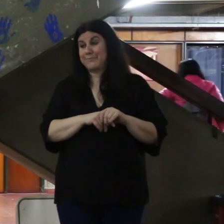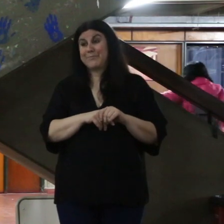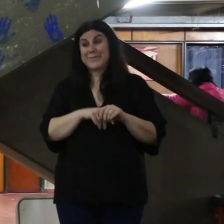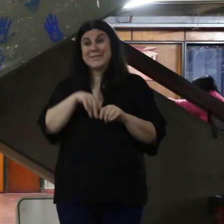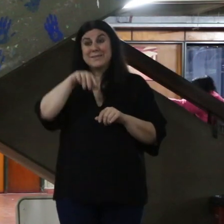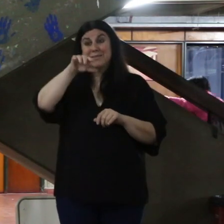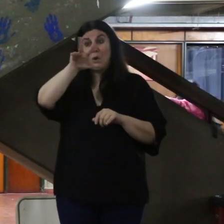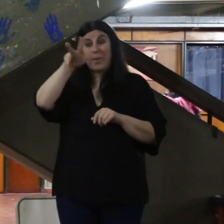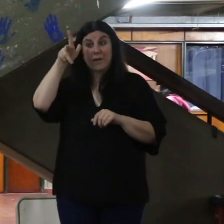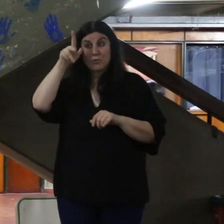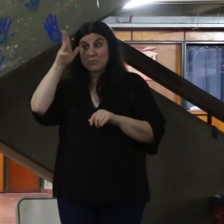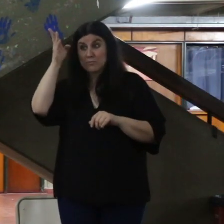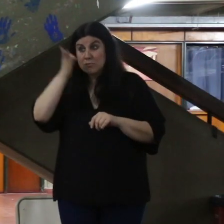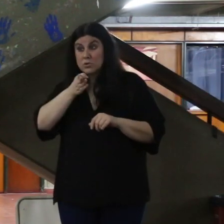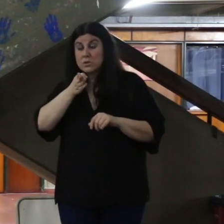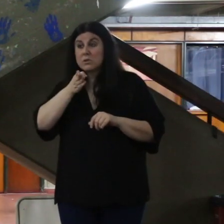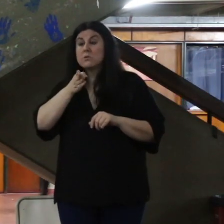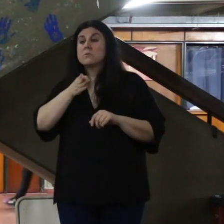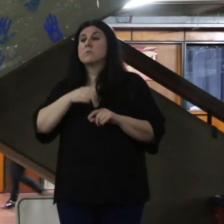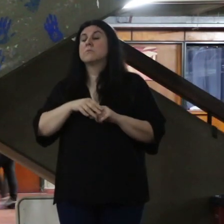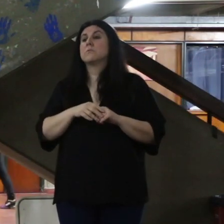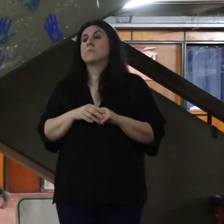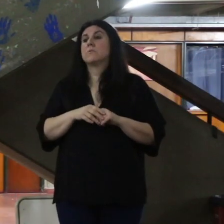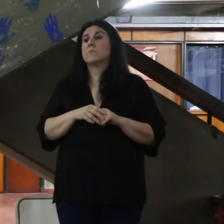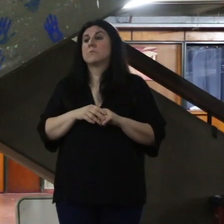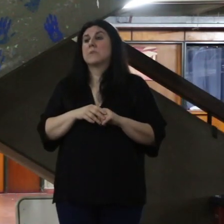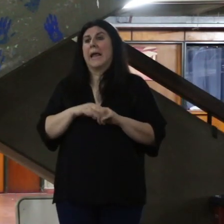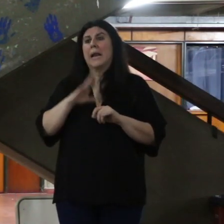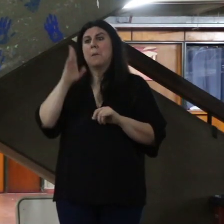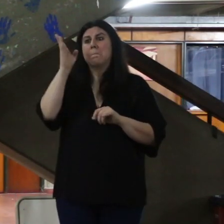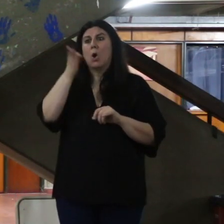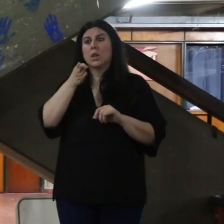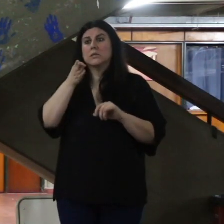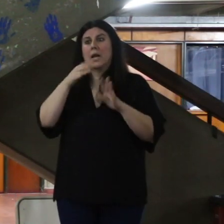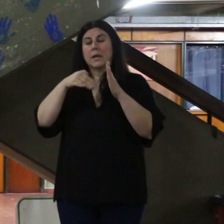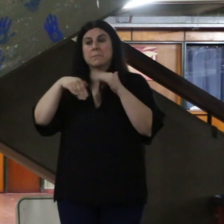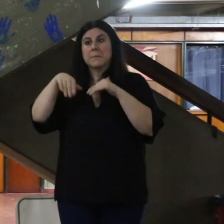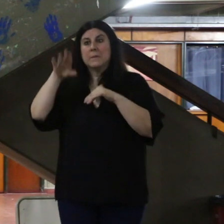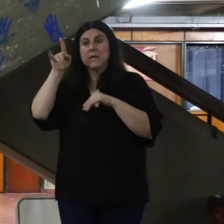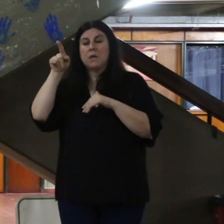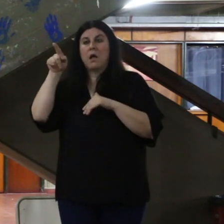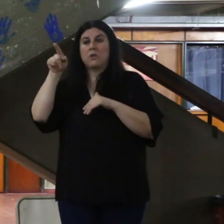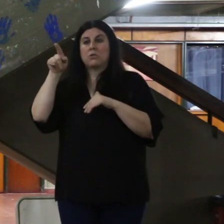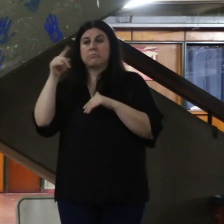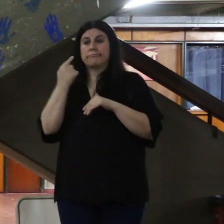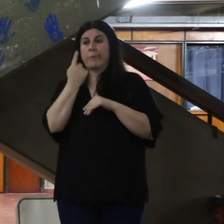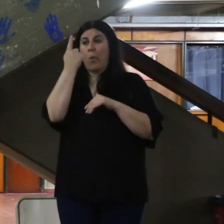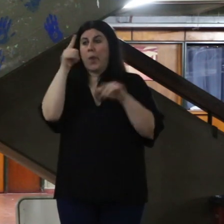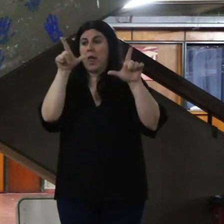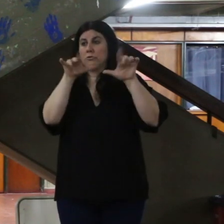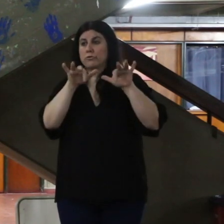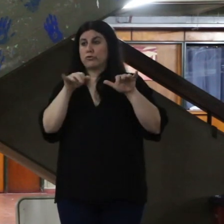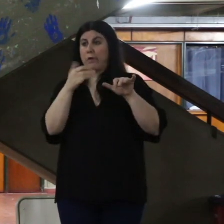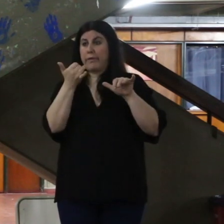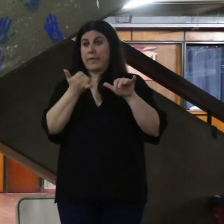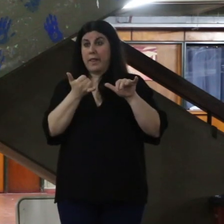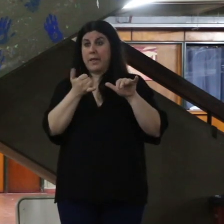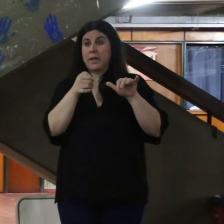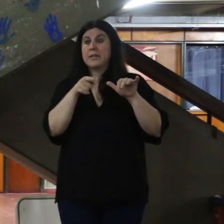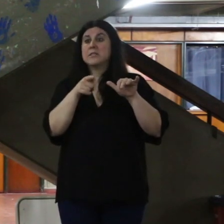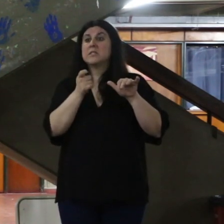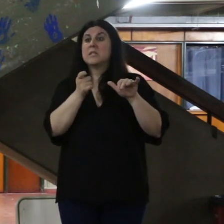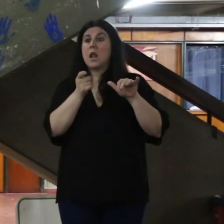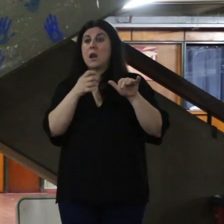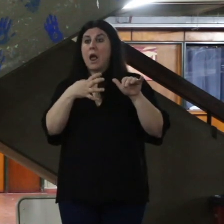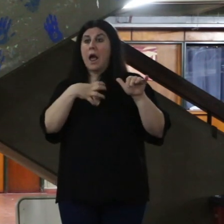ese 58%, ¿sí?, el porcentaje más alto que tiene una sola computadora son alumnos